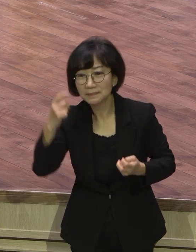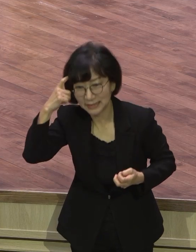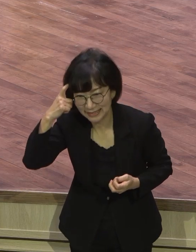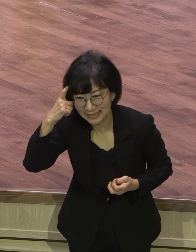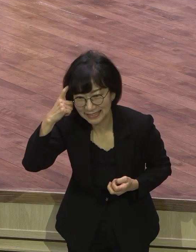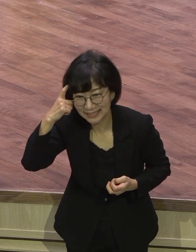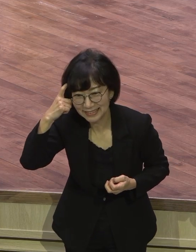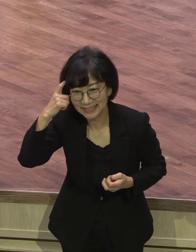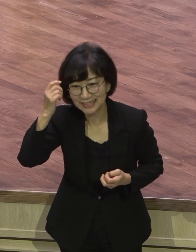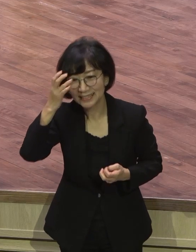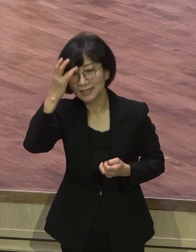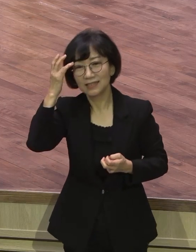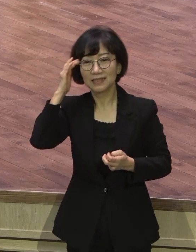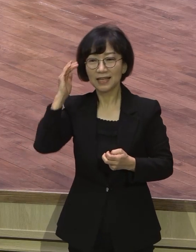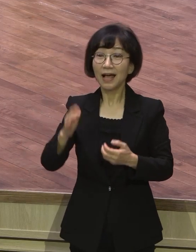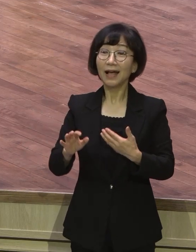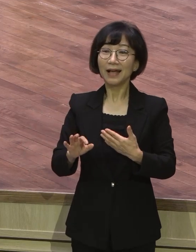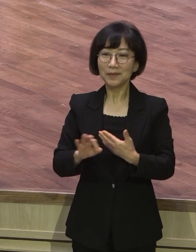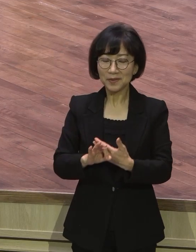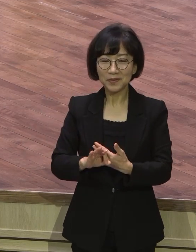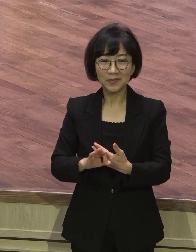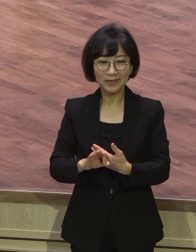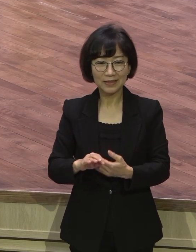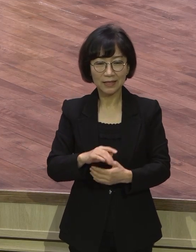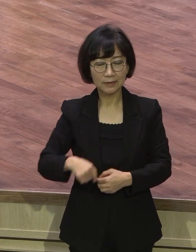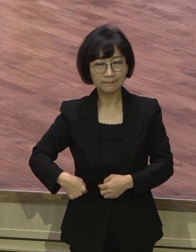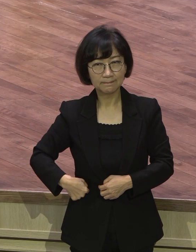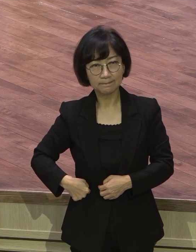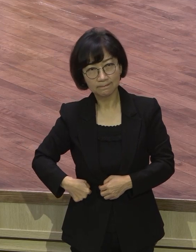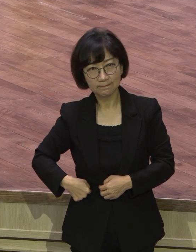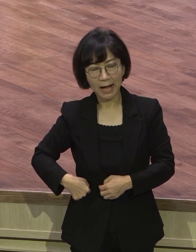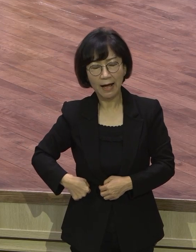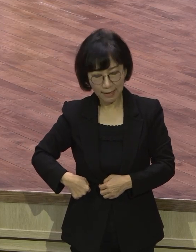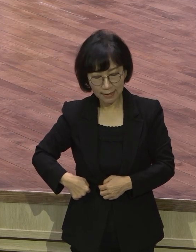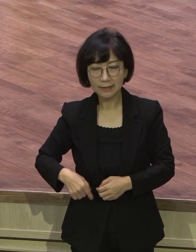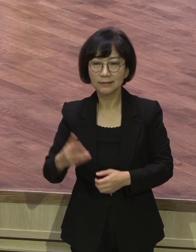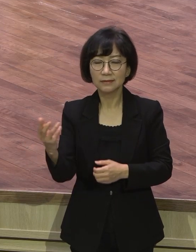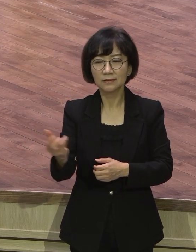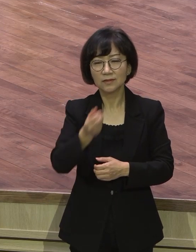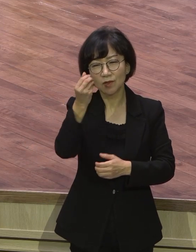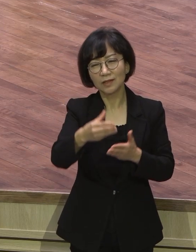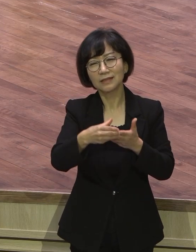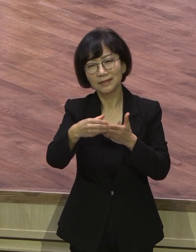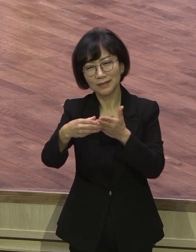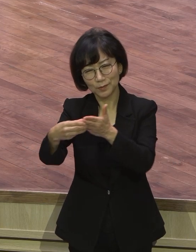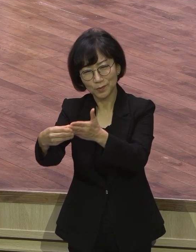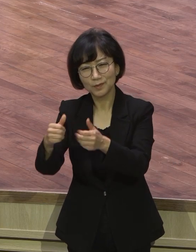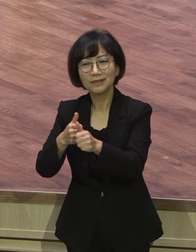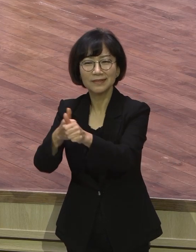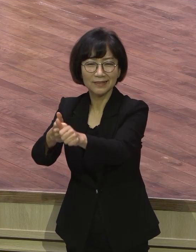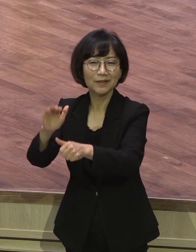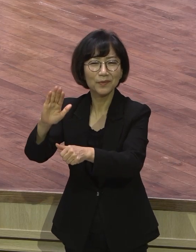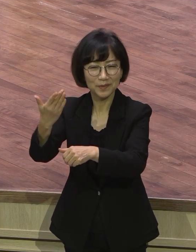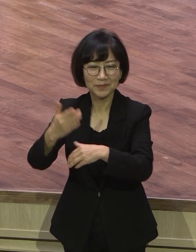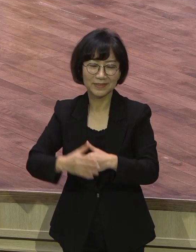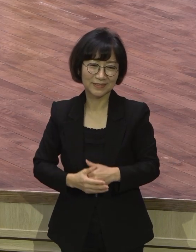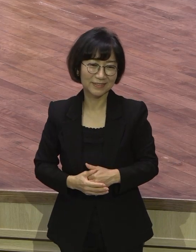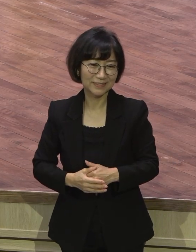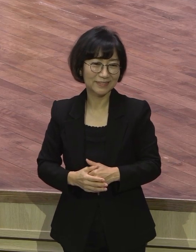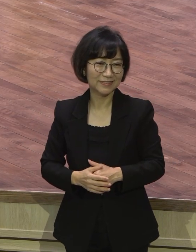그렇게 되면 우리 삶이 어떻게 돼요? 성령 인도받는 삶이 돼요. 이게 성령의 사람이에요.